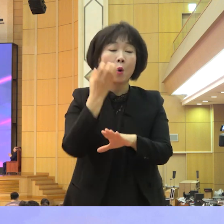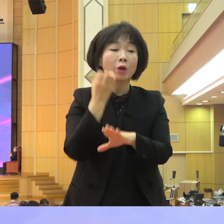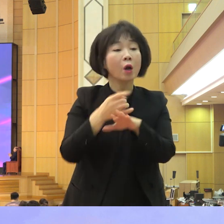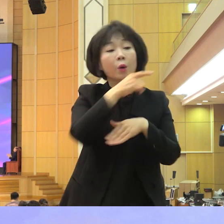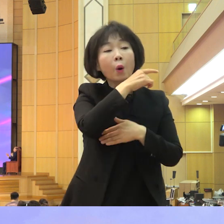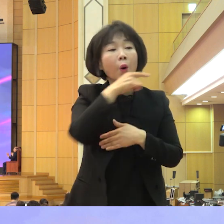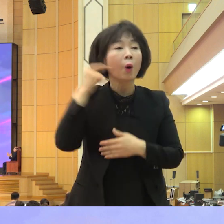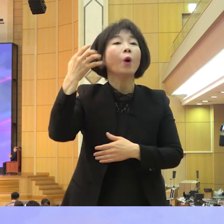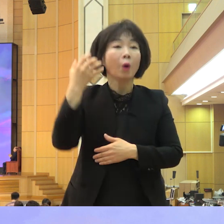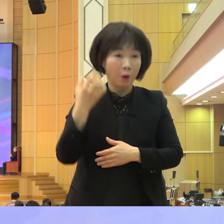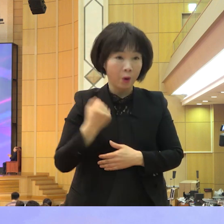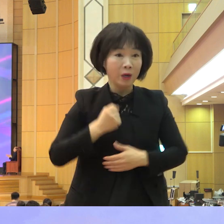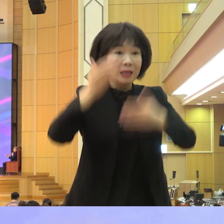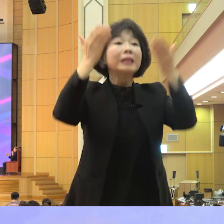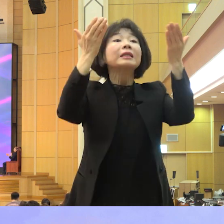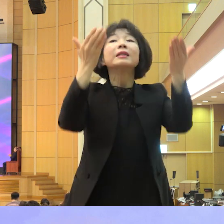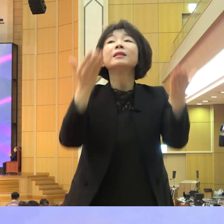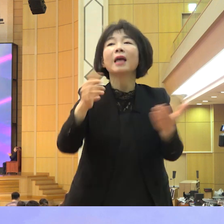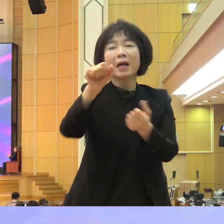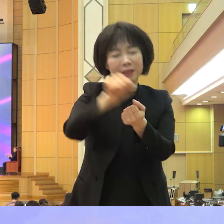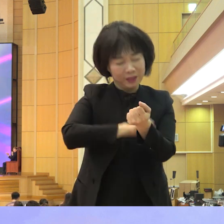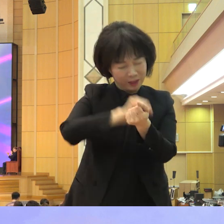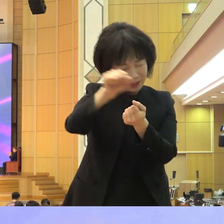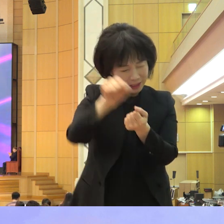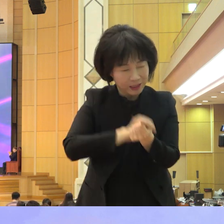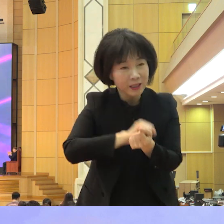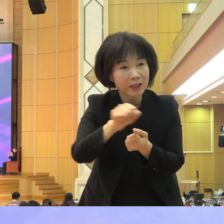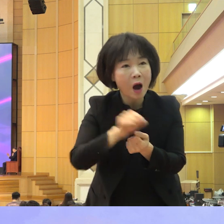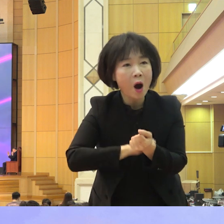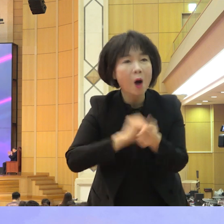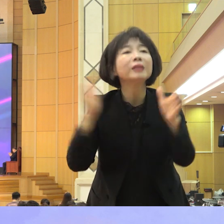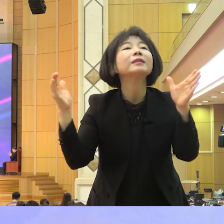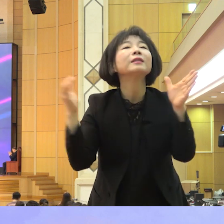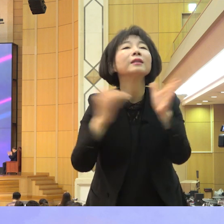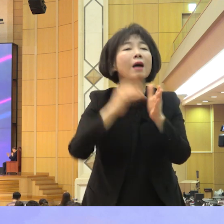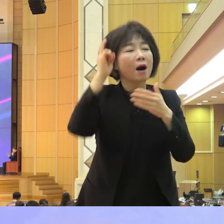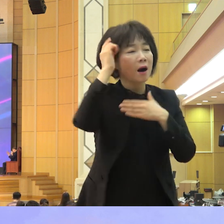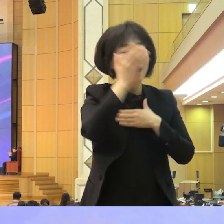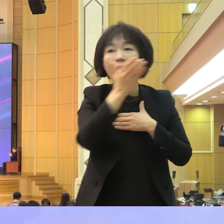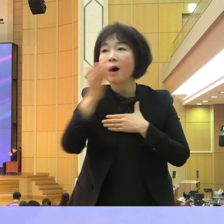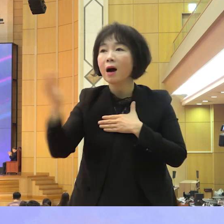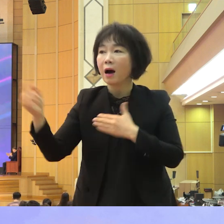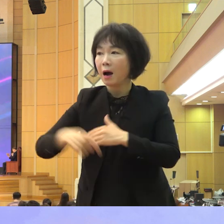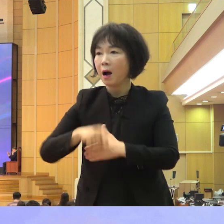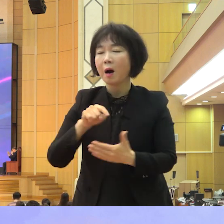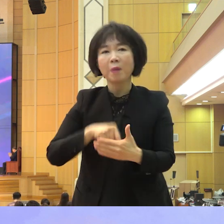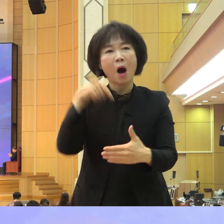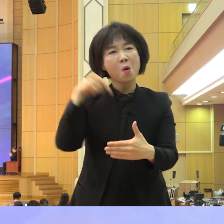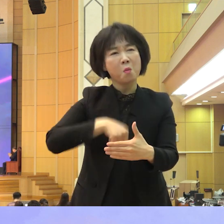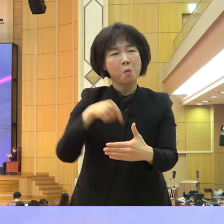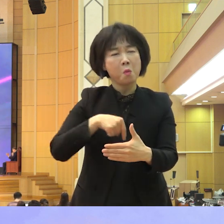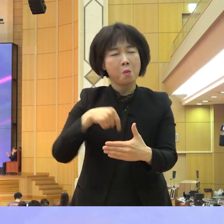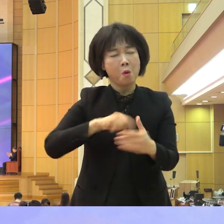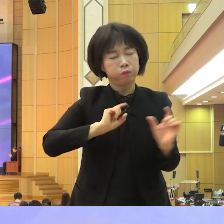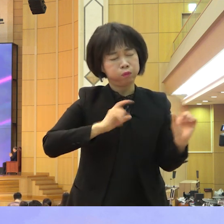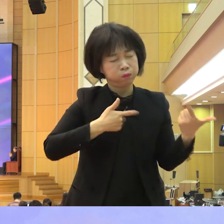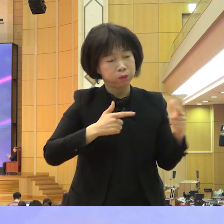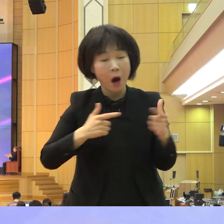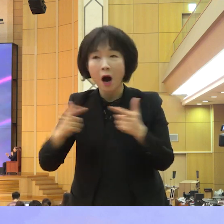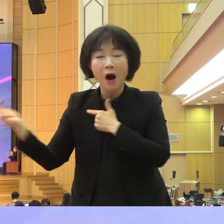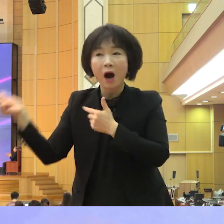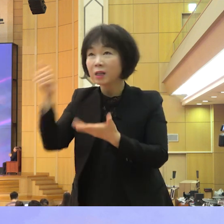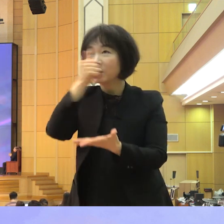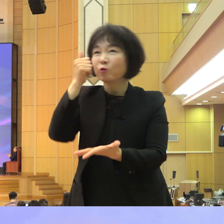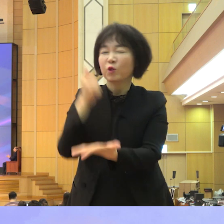예수의 보혈로 그대는 씻기어 있는가.